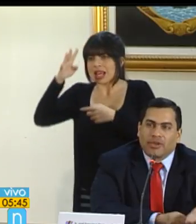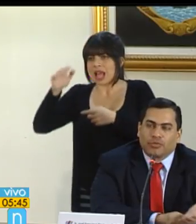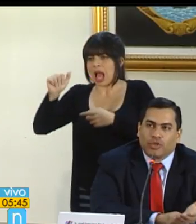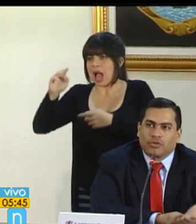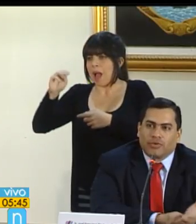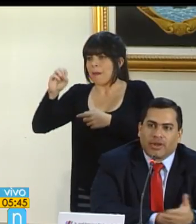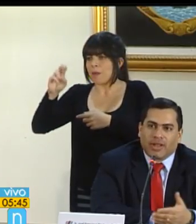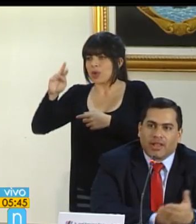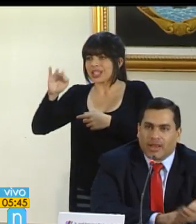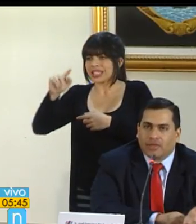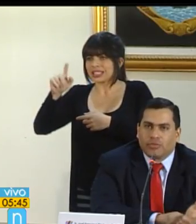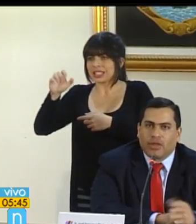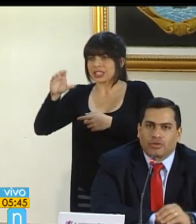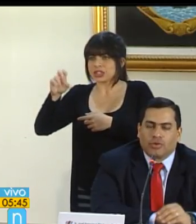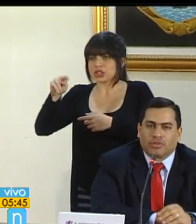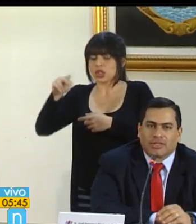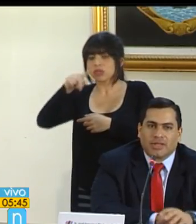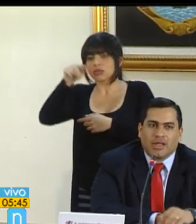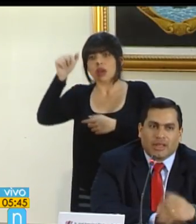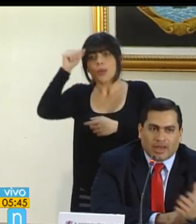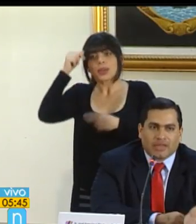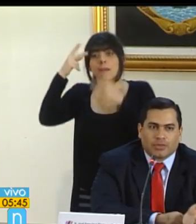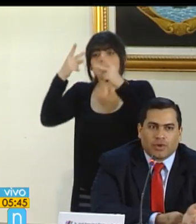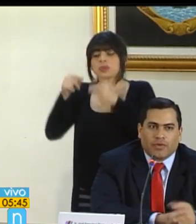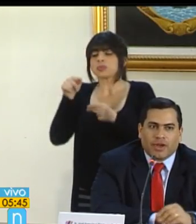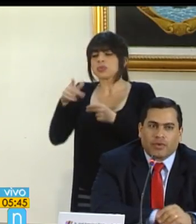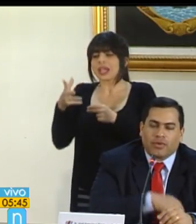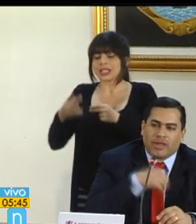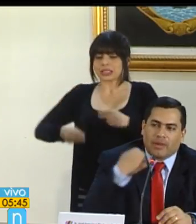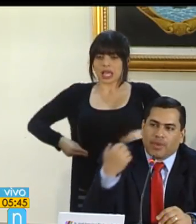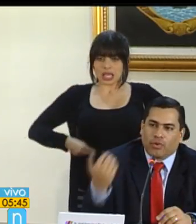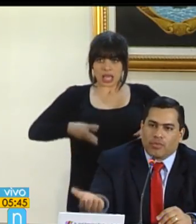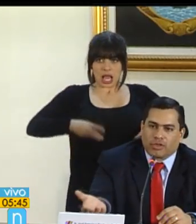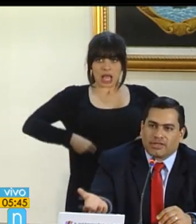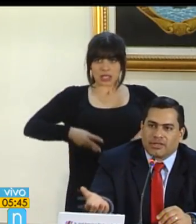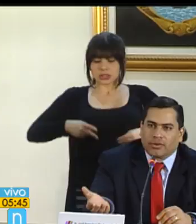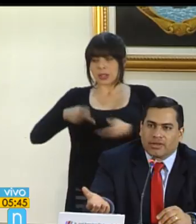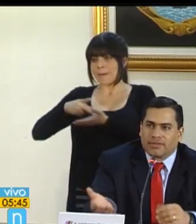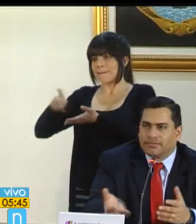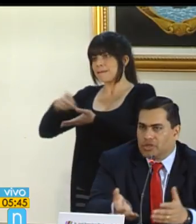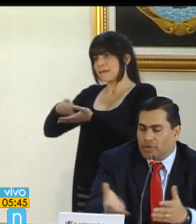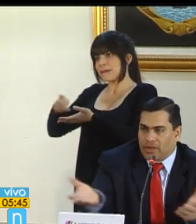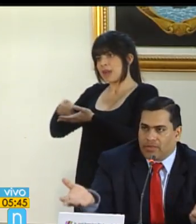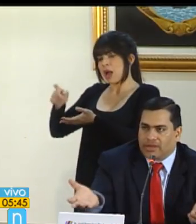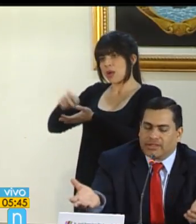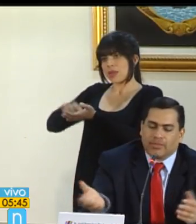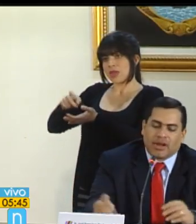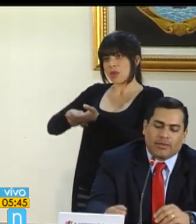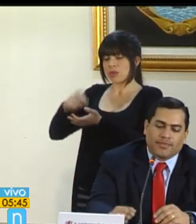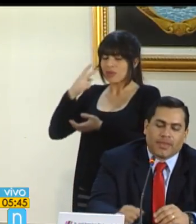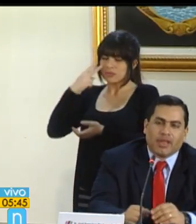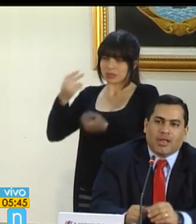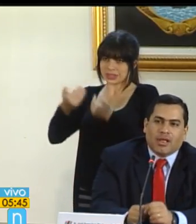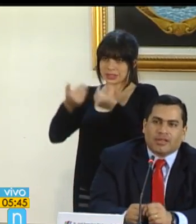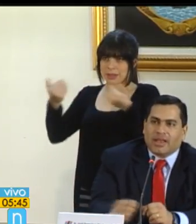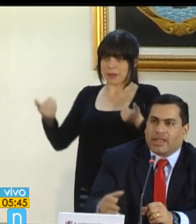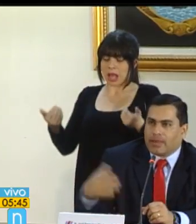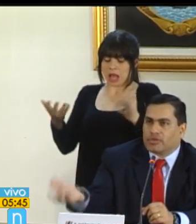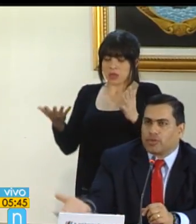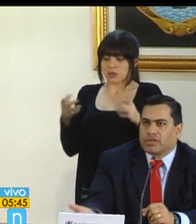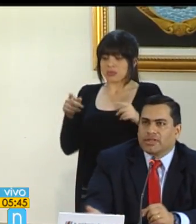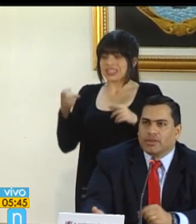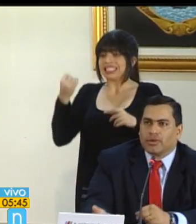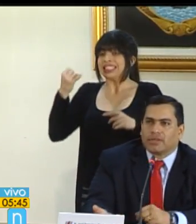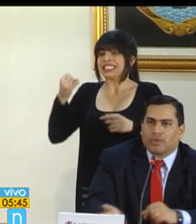que el presupuesto en realidad es la suma de dos cosas, el gasto del gobierno y el pago de amortizaciones, si lo quieren ver así separado. Si le